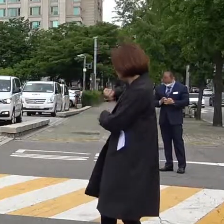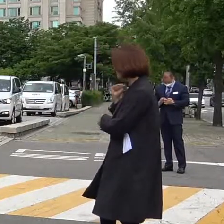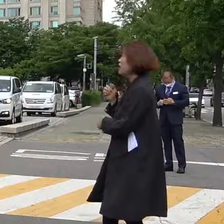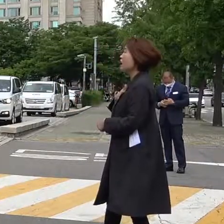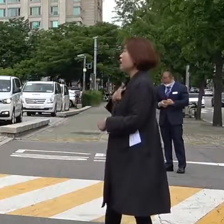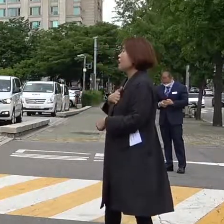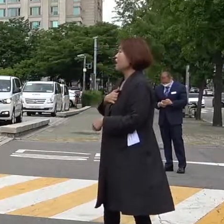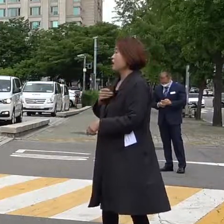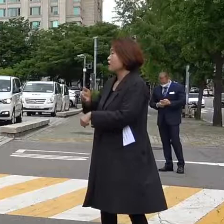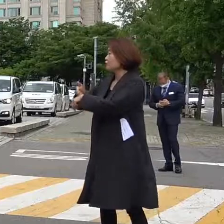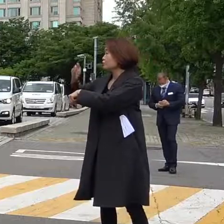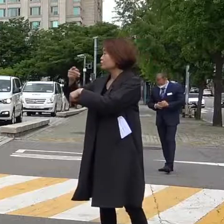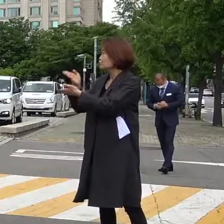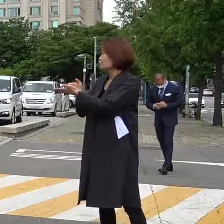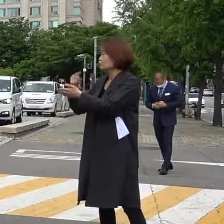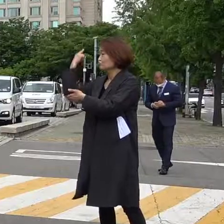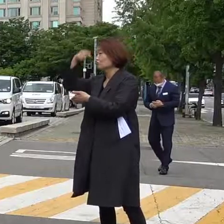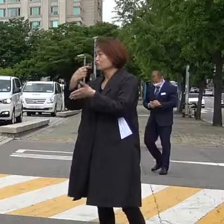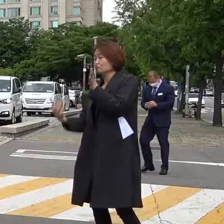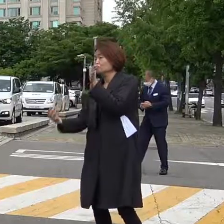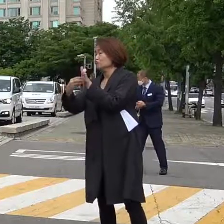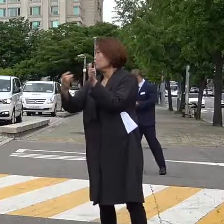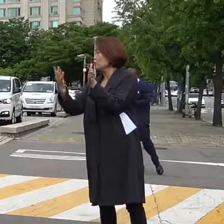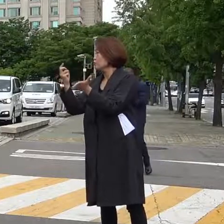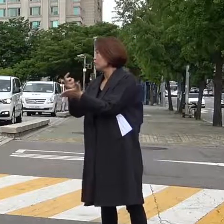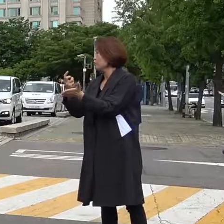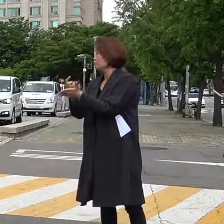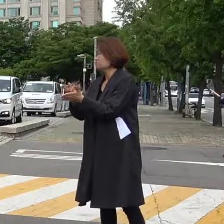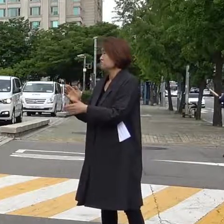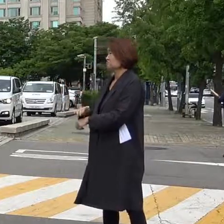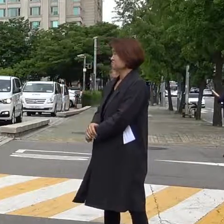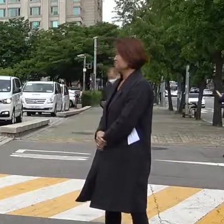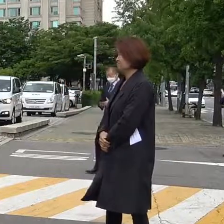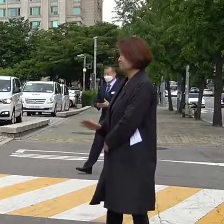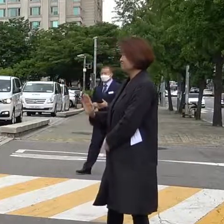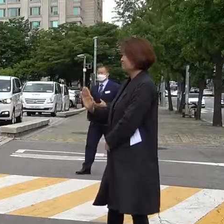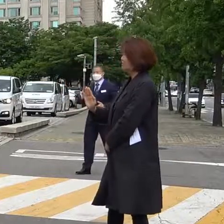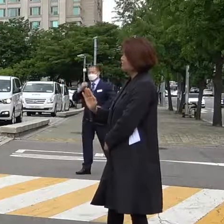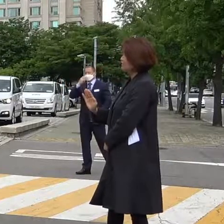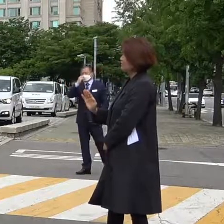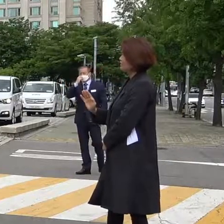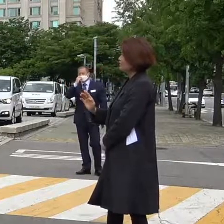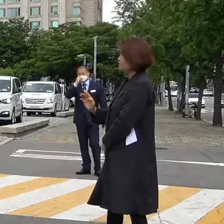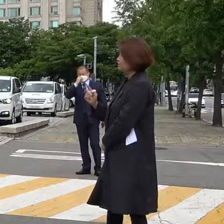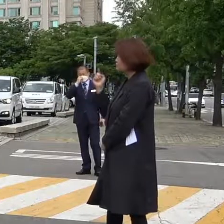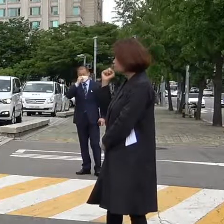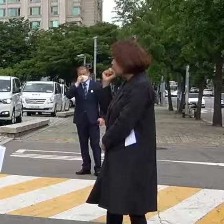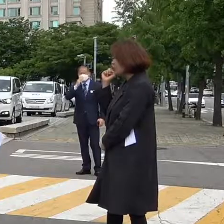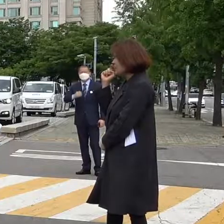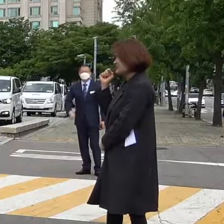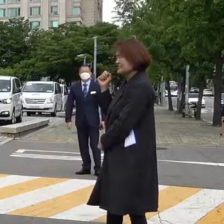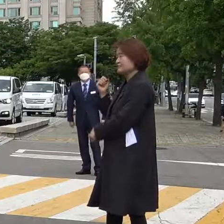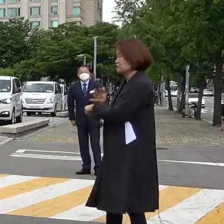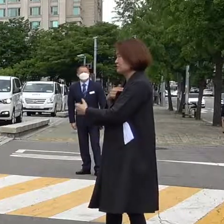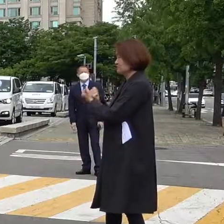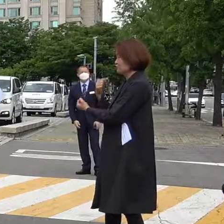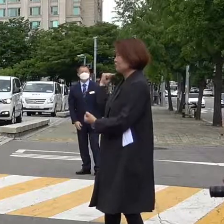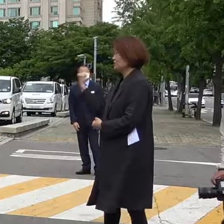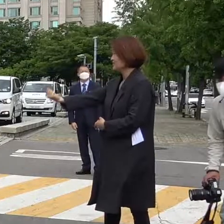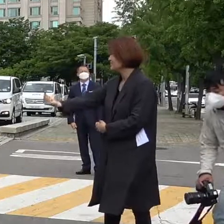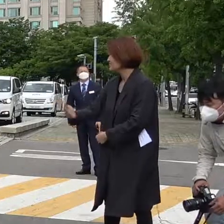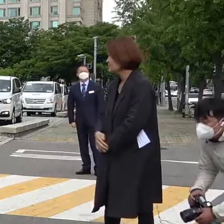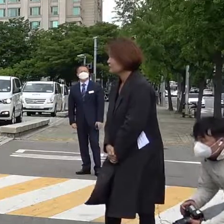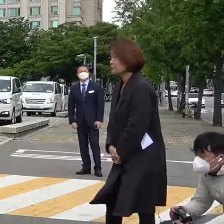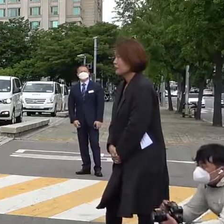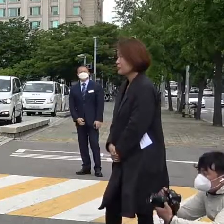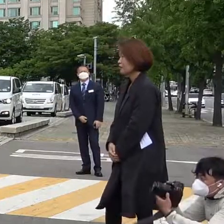수용을 해야 됩니다. 해야 되지만 불구하고 그렇지 않다는 이게 그 얘기들이 들려도 오늘 왔고요. 먼저